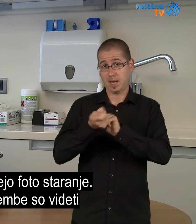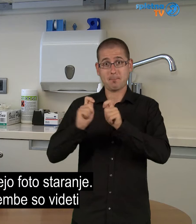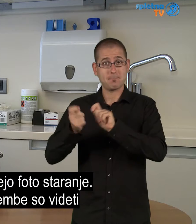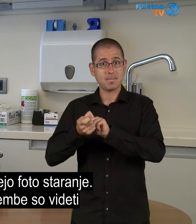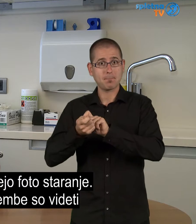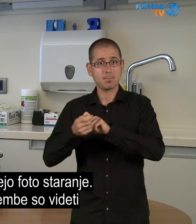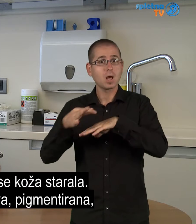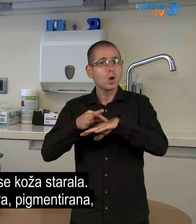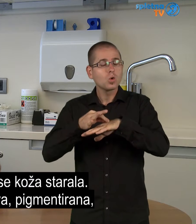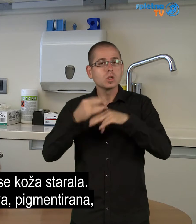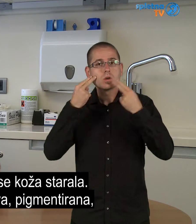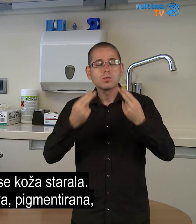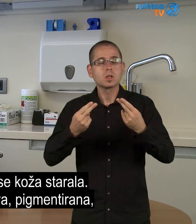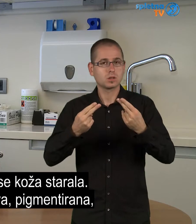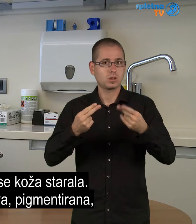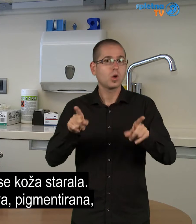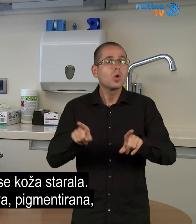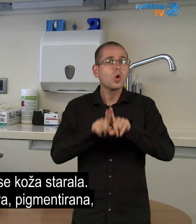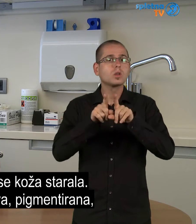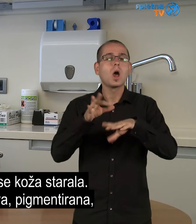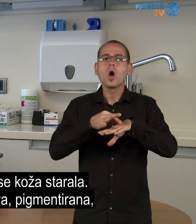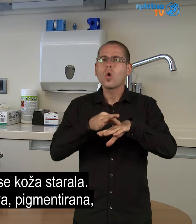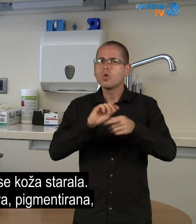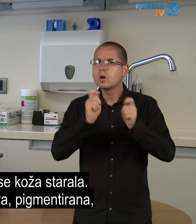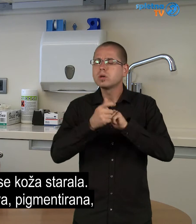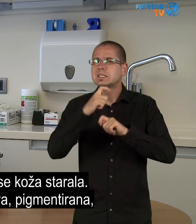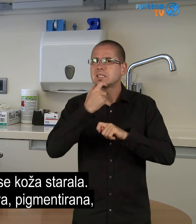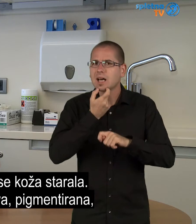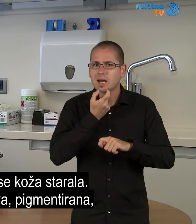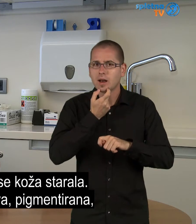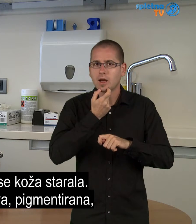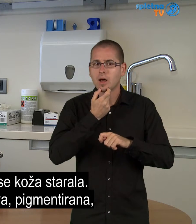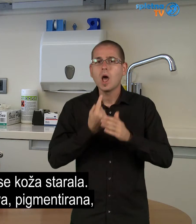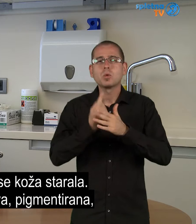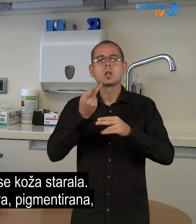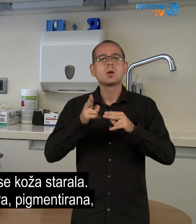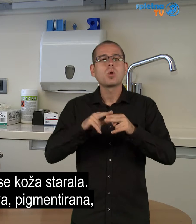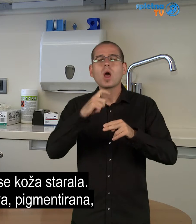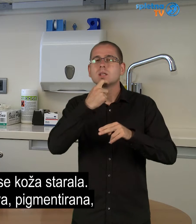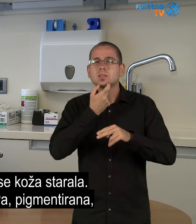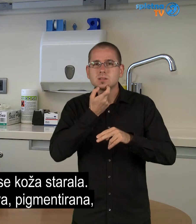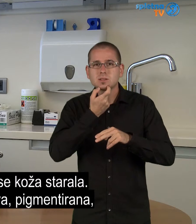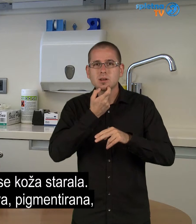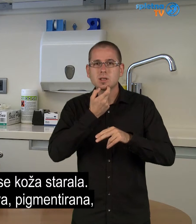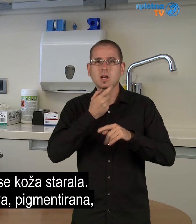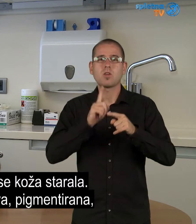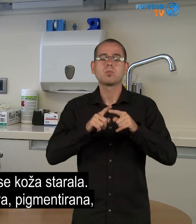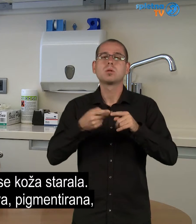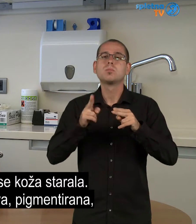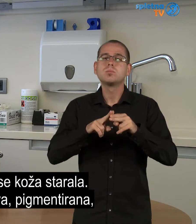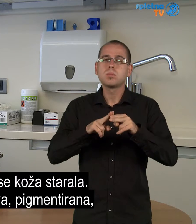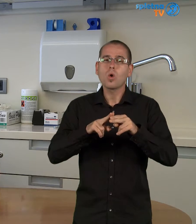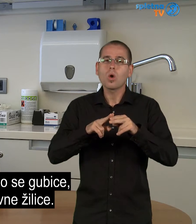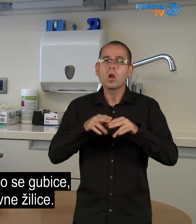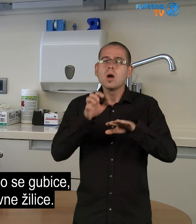so videti na naši koži, kot bi se koža starala. Postane bolj starikava,